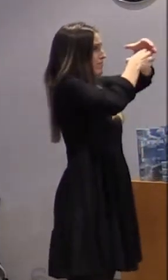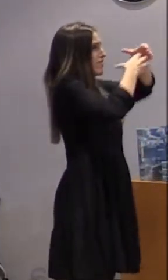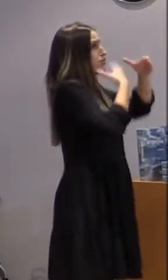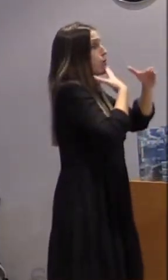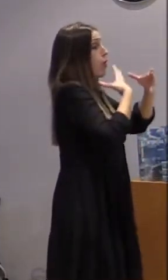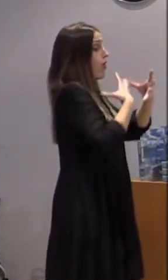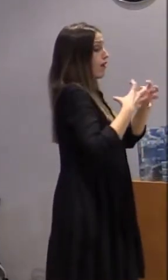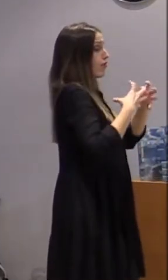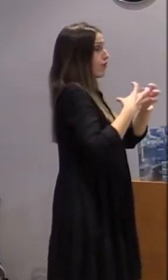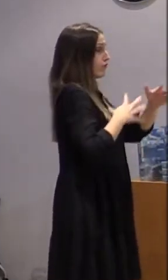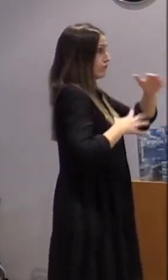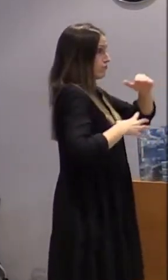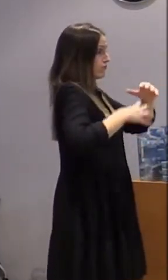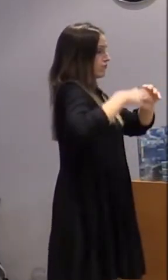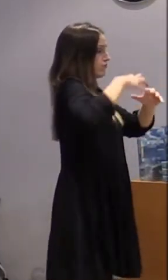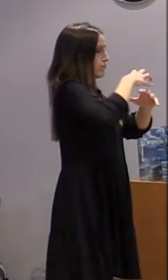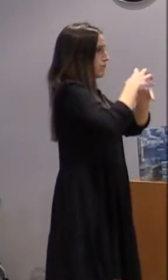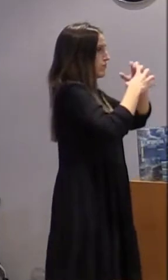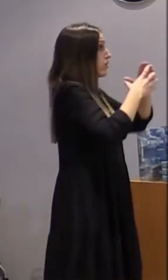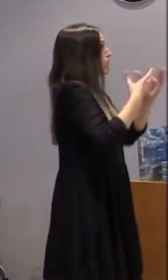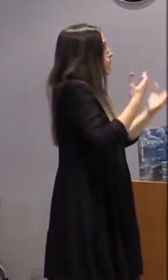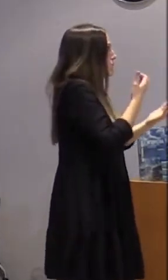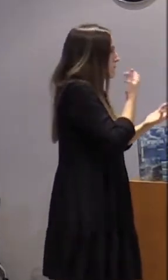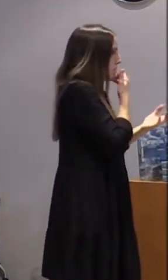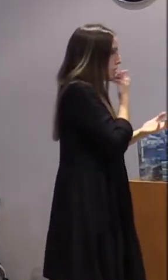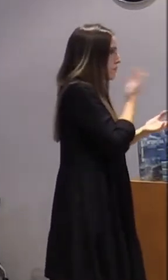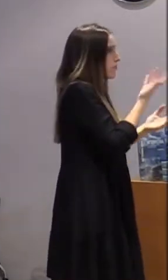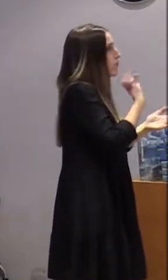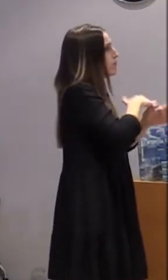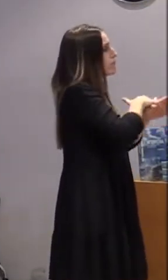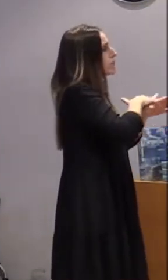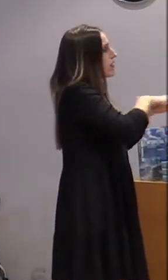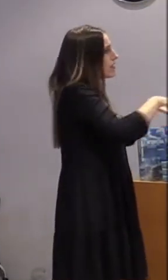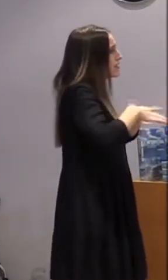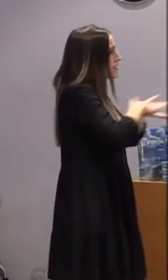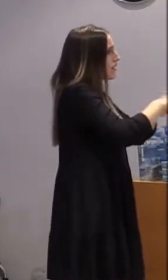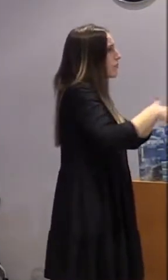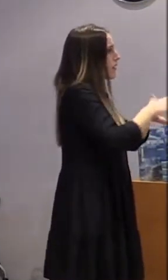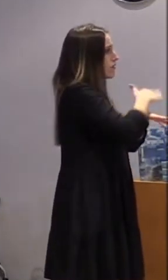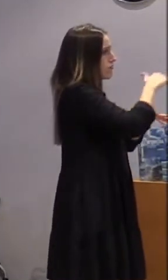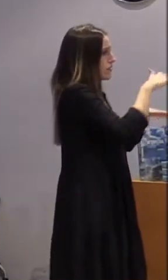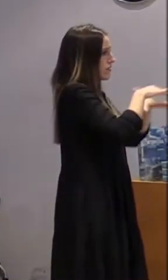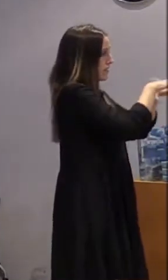algodonosa. Un paisaje de playa, típico de verano, de Eugen.